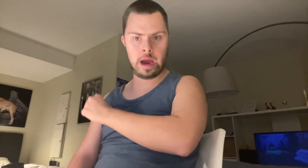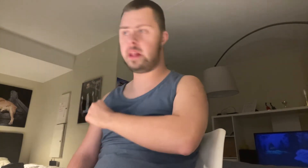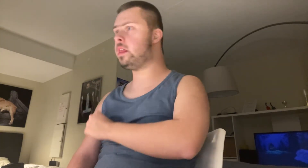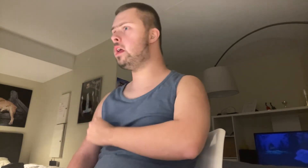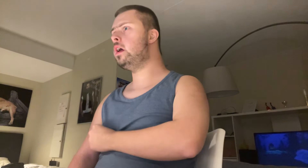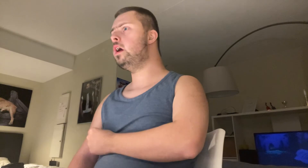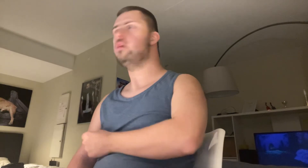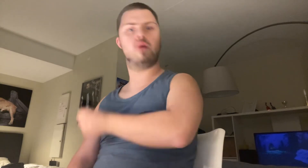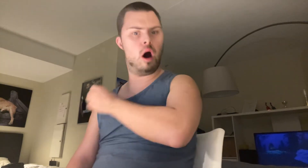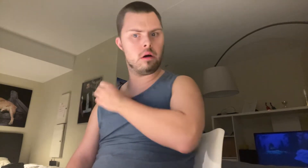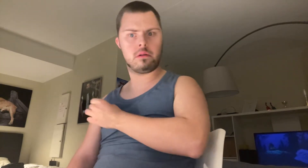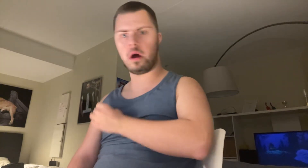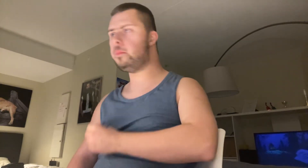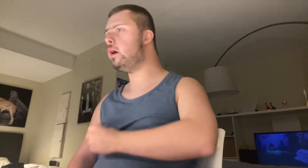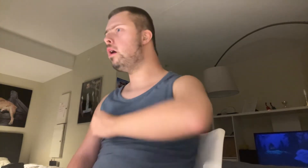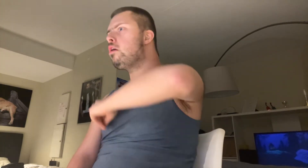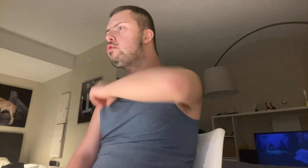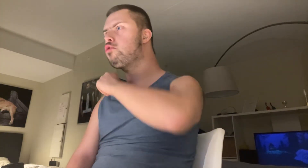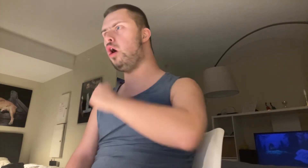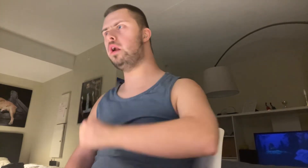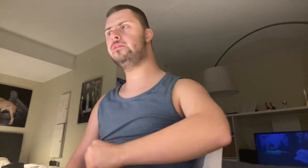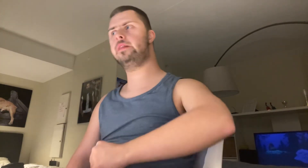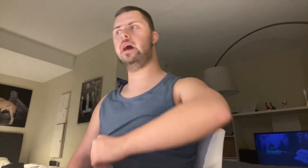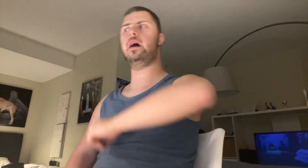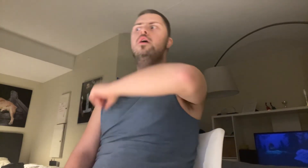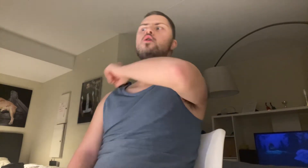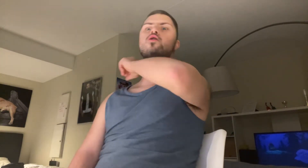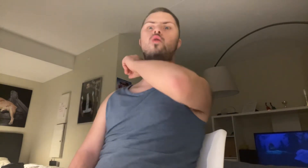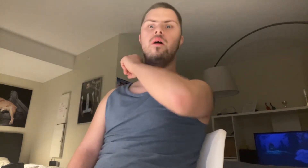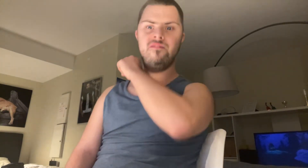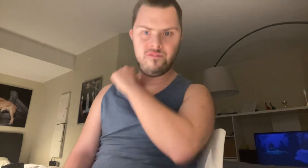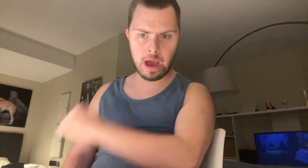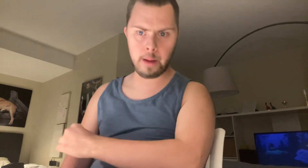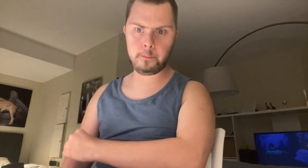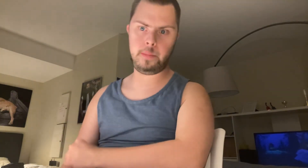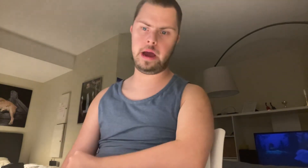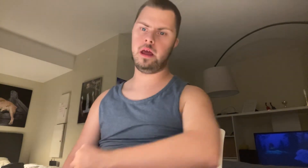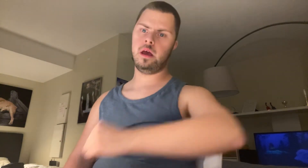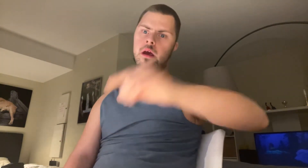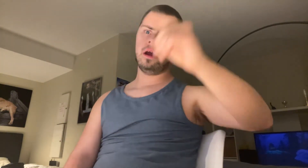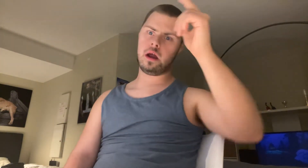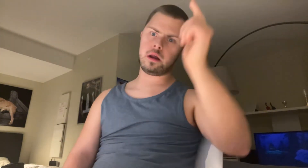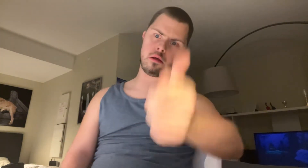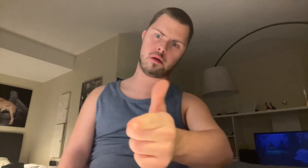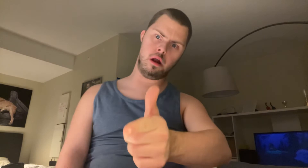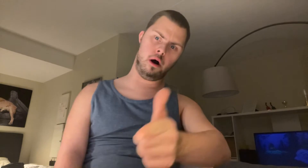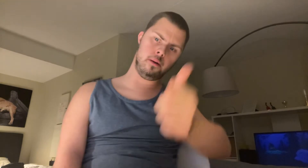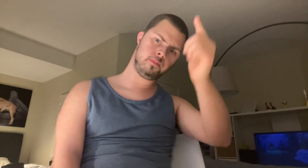och blandat 2021, datum 12 november.